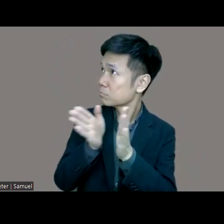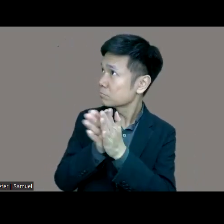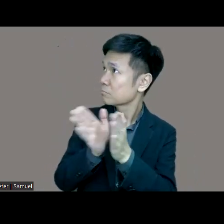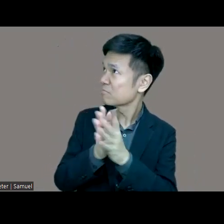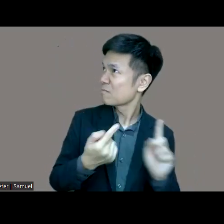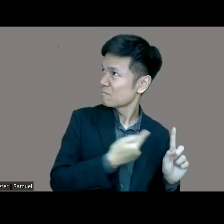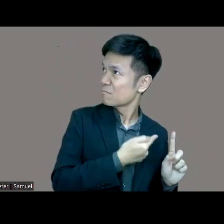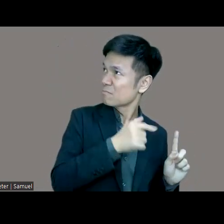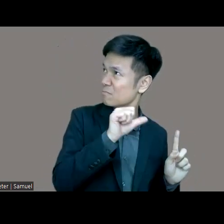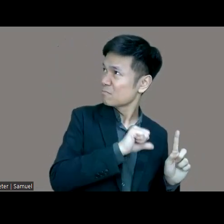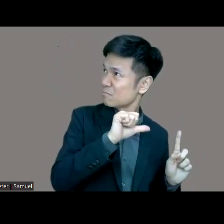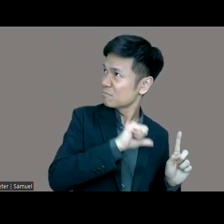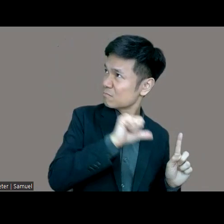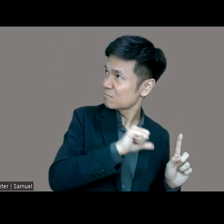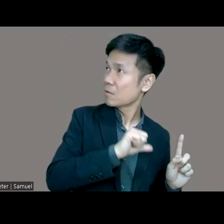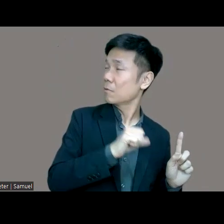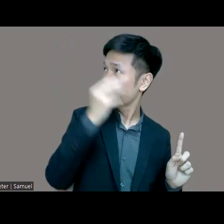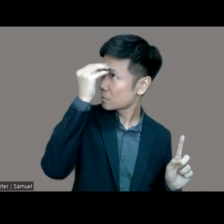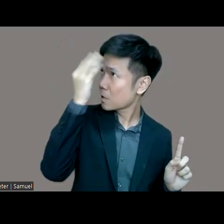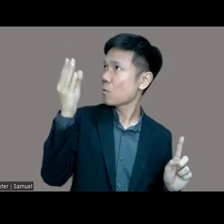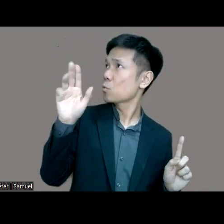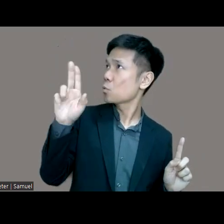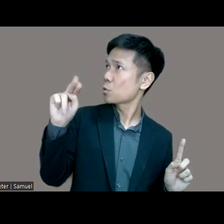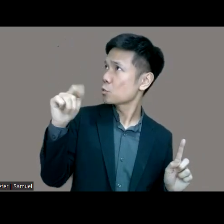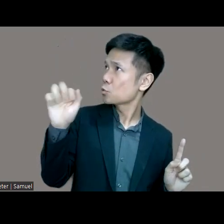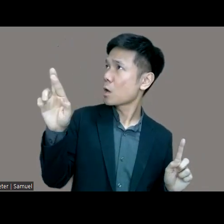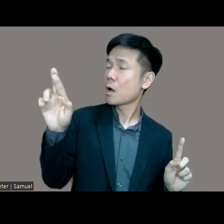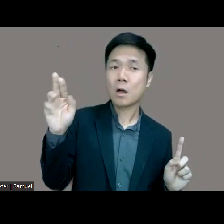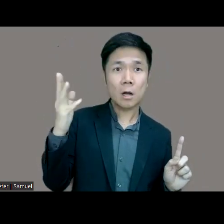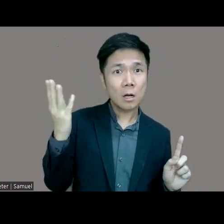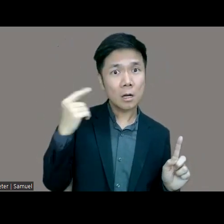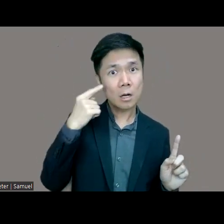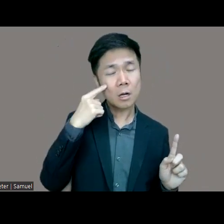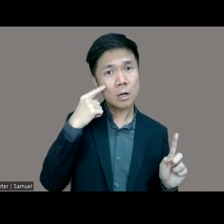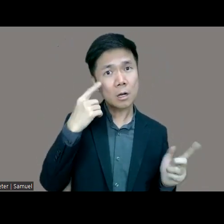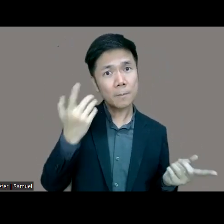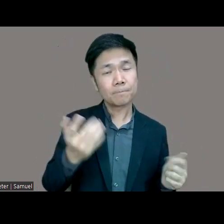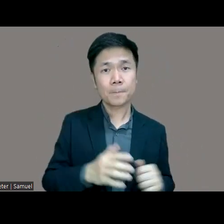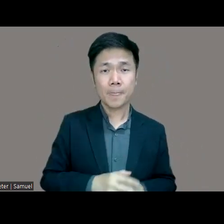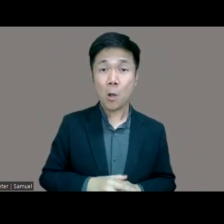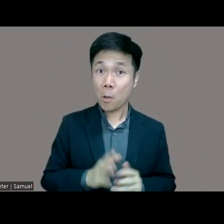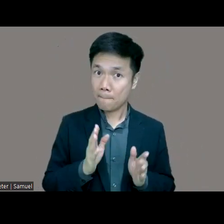de mettre en danger la réputation de cette personne. Alors, elle devrait avoir